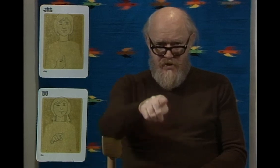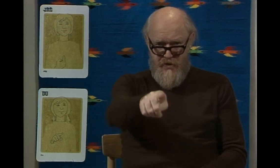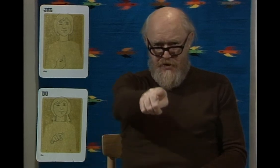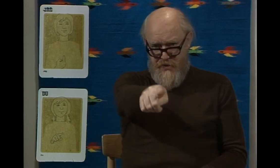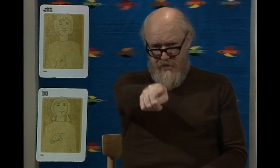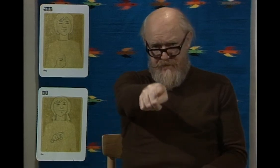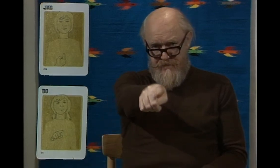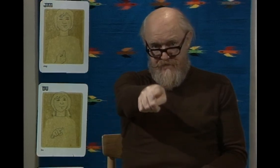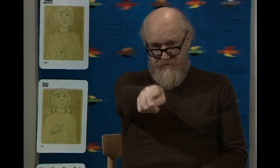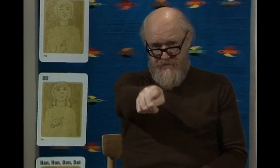och du.